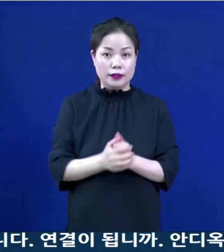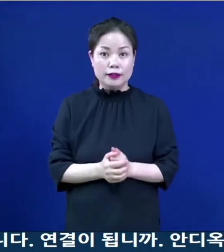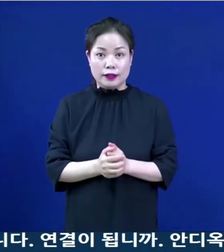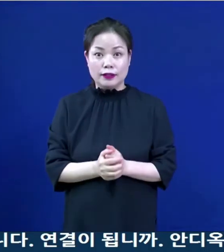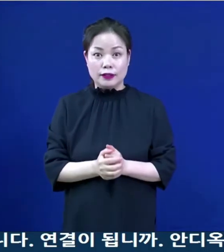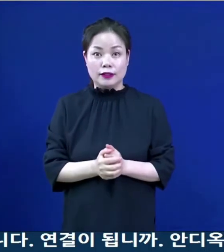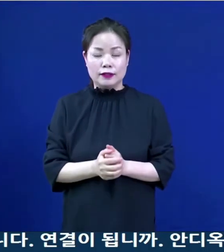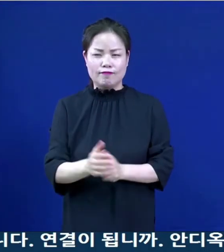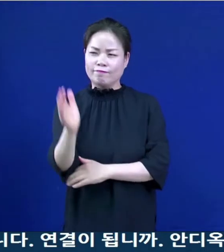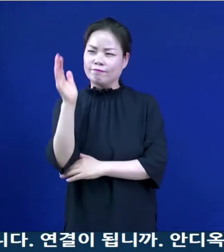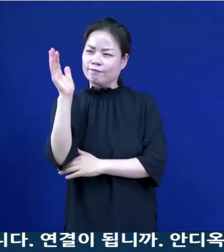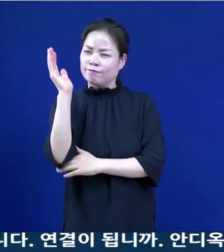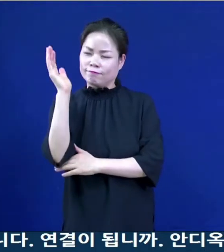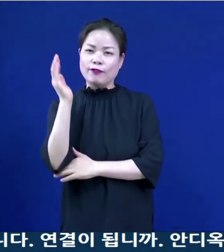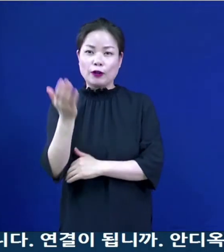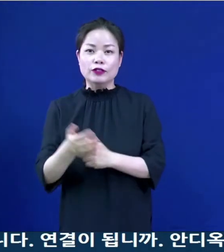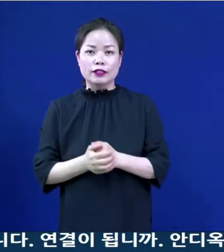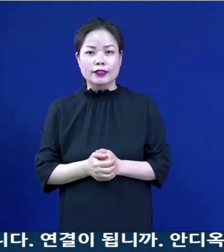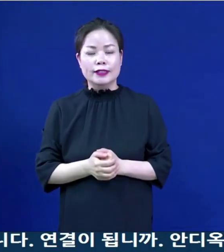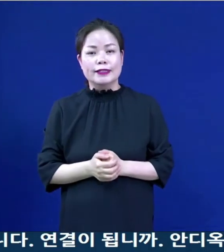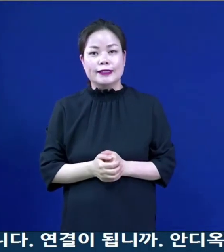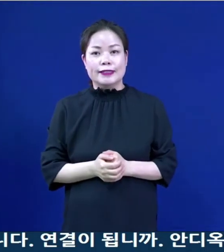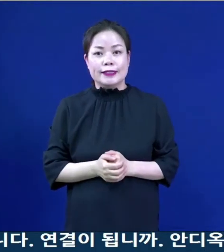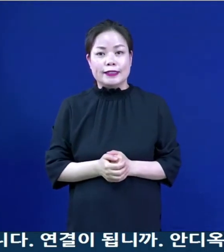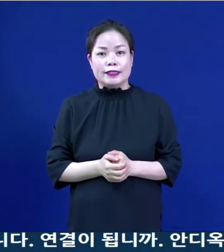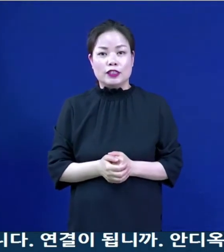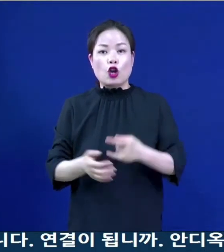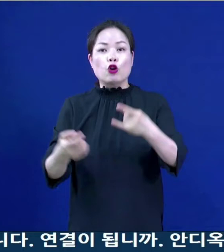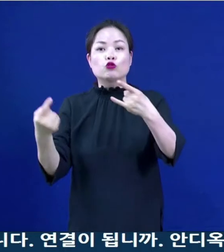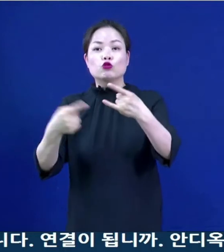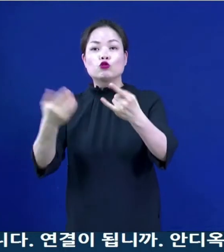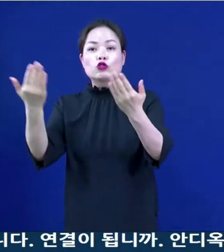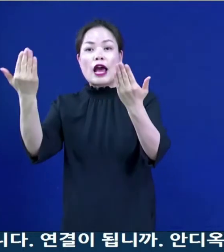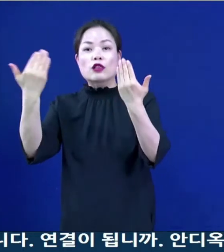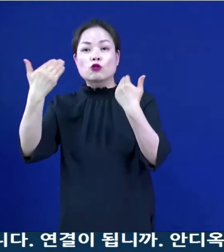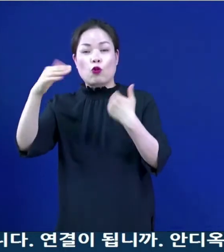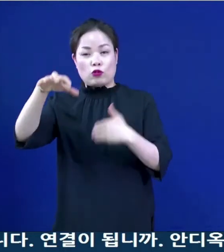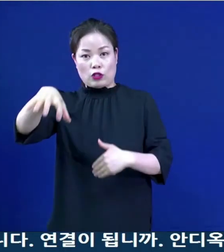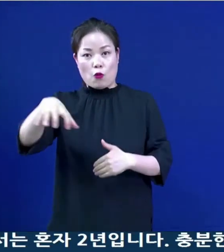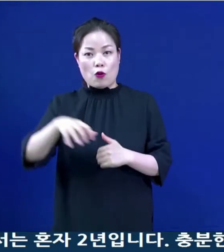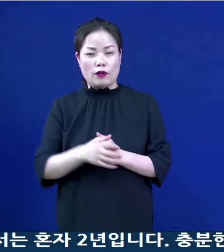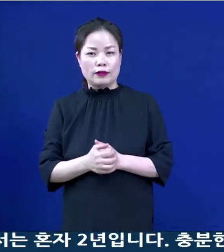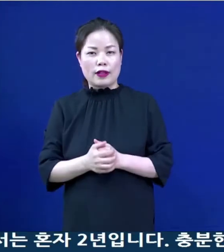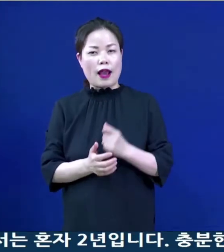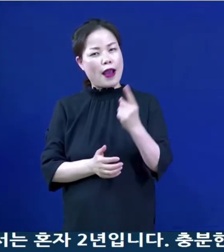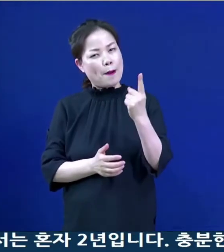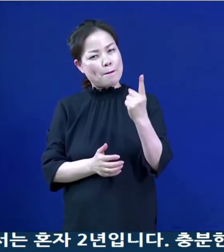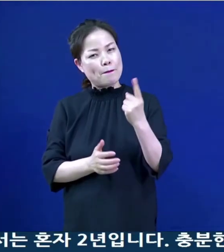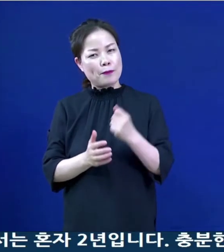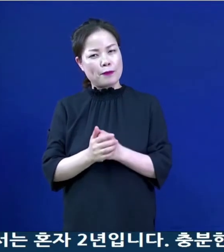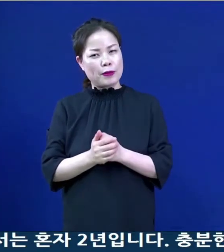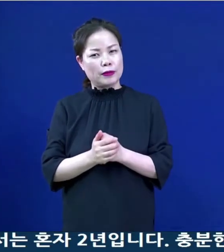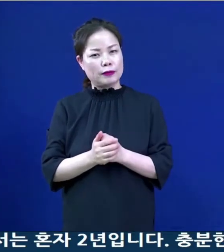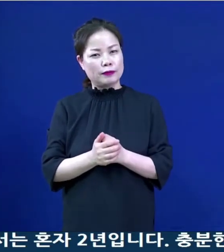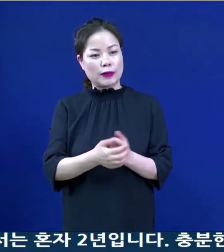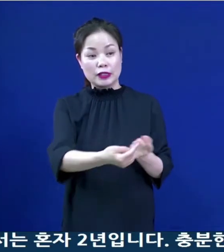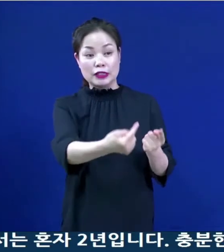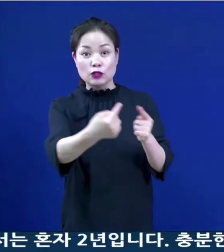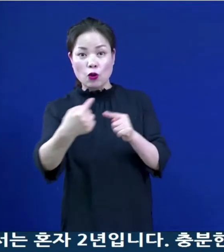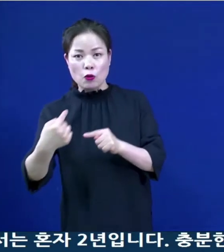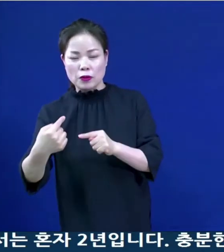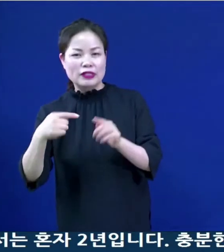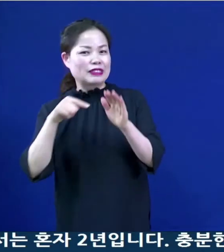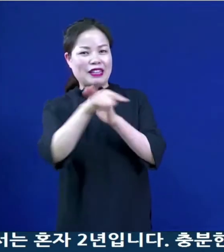이렇게 해석을 합니다. 두란노 서원은요, 한 번 들어오면